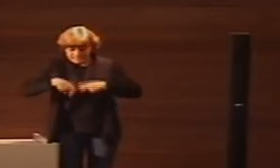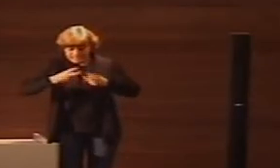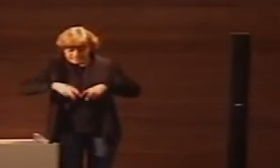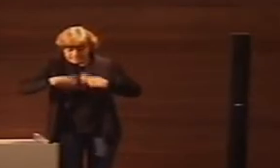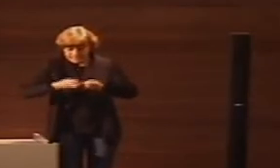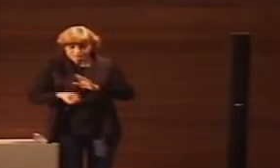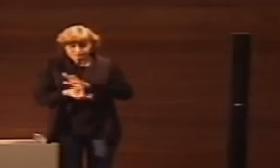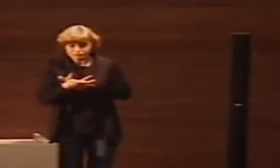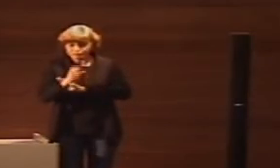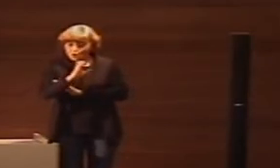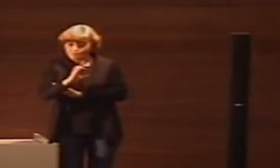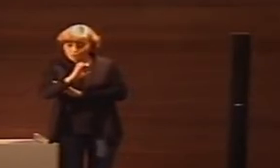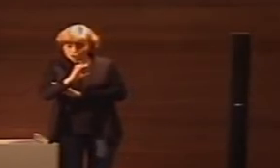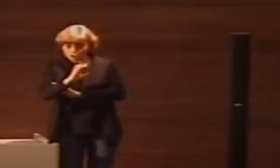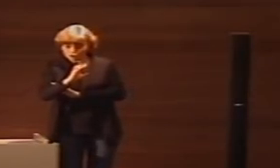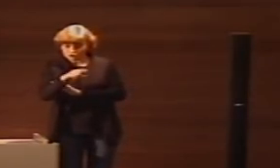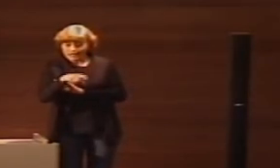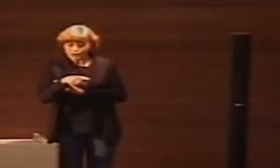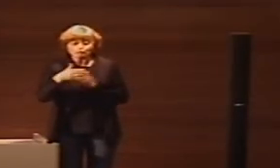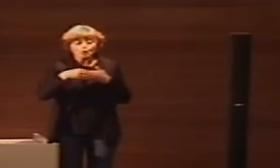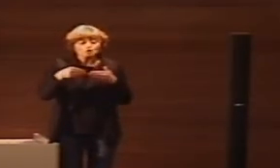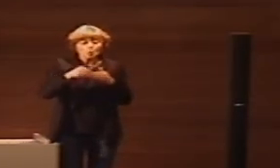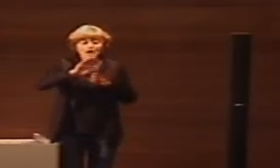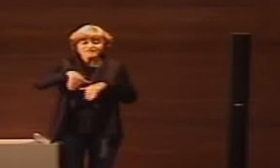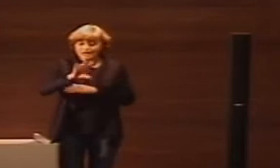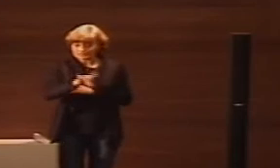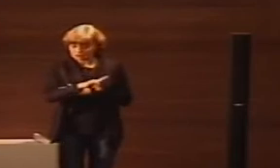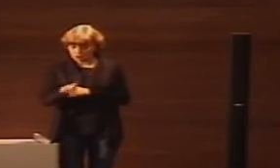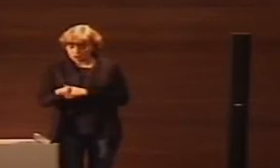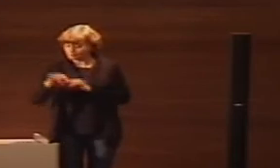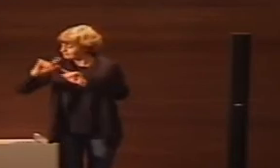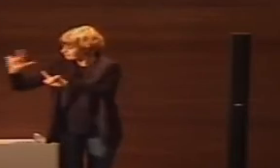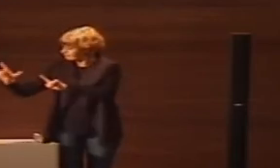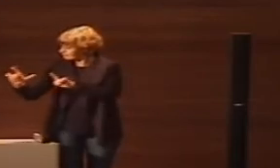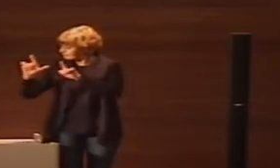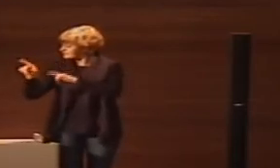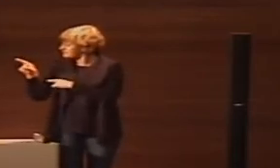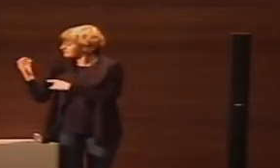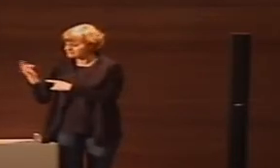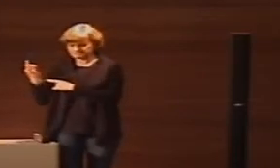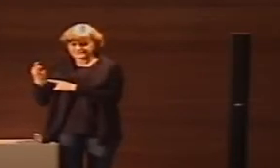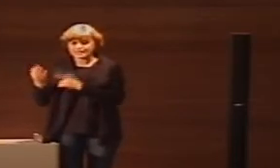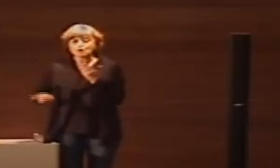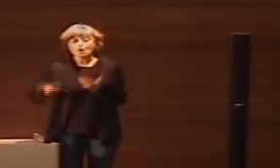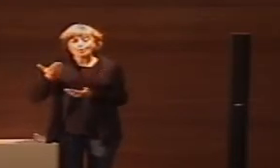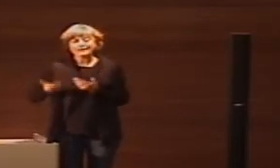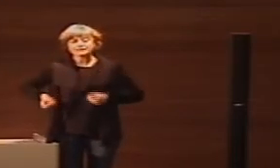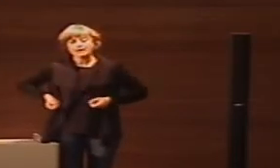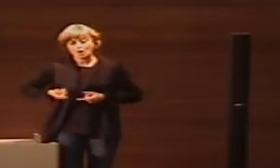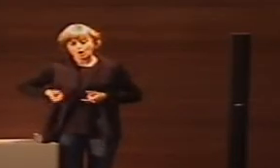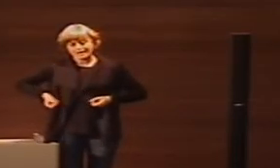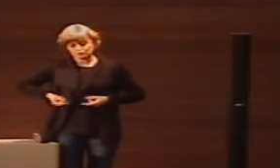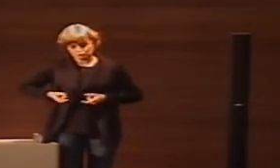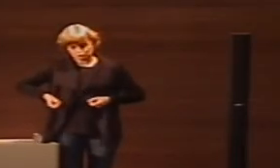Bueno, aquí, este no sé si es tan relevante, pero hicimos también un estudio de comparativa de costes de municipios donde se